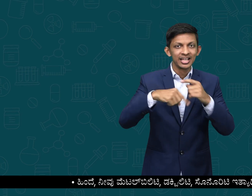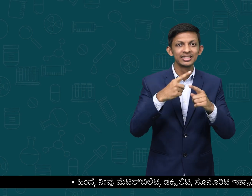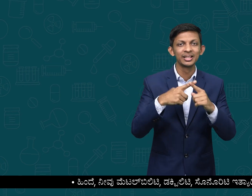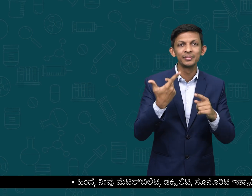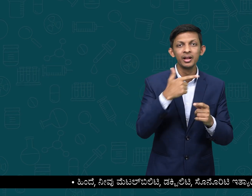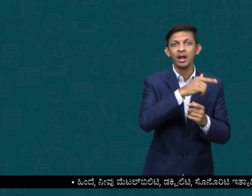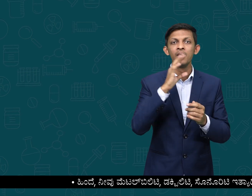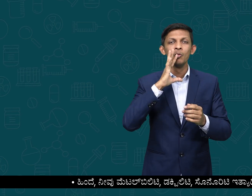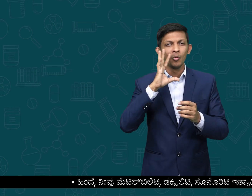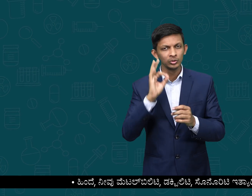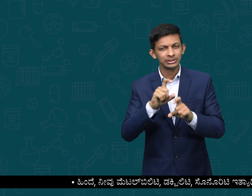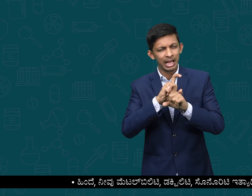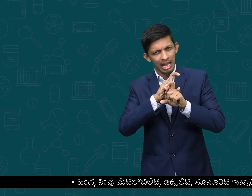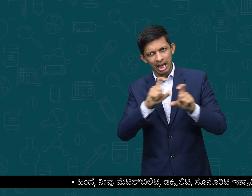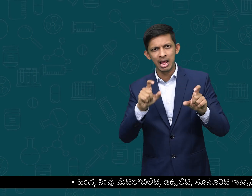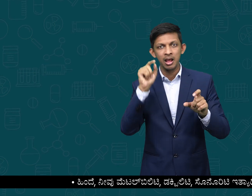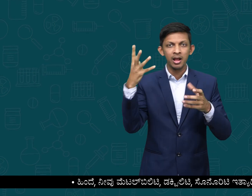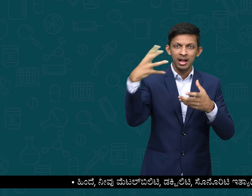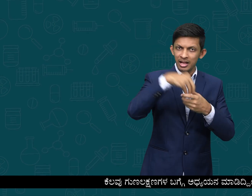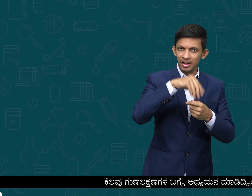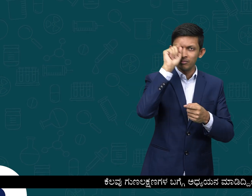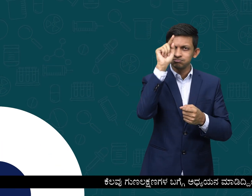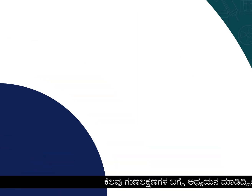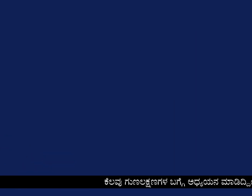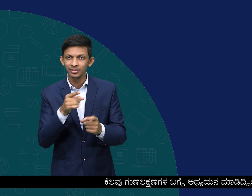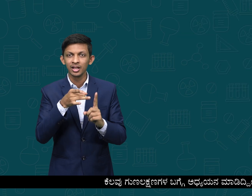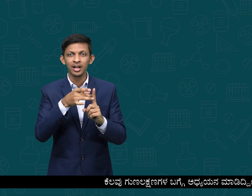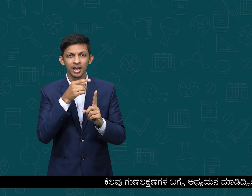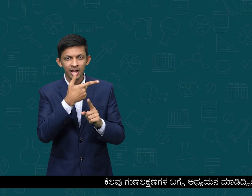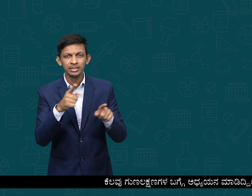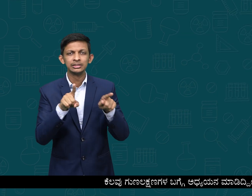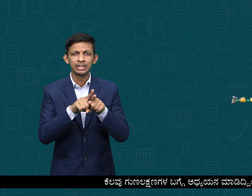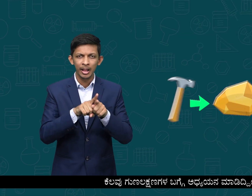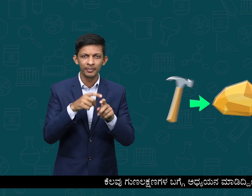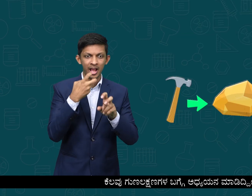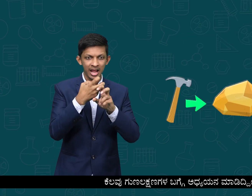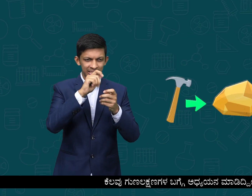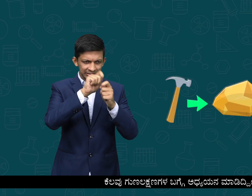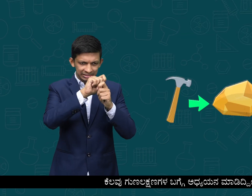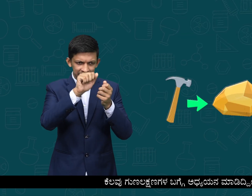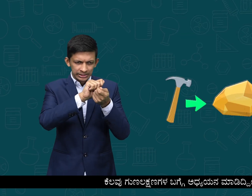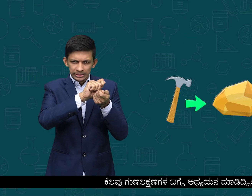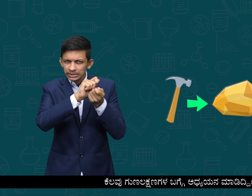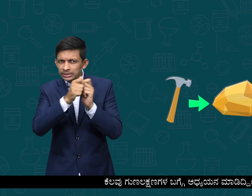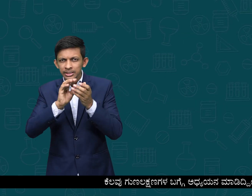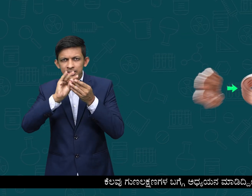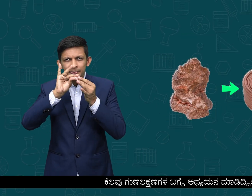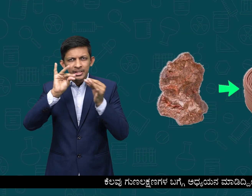ಮೆಟರಲ್ಬಿಲಿಟಿ, ಡಕ್ಟಿಲಿಟಿ, ಸೋನೊರಿಟಿ ಇತ್ಯಾದಿ ಲೋಹಗಳ ಕೆಲವು ಗುಣಲಕ್ಷಣಗಳ ಬಗ್ಗೆ ಅಧ್ಯಯನ ಮಾಡಿದ್ದೀರಿ.